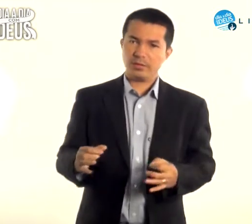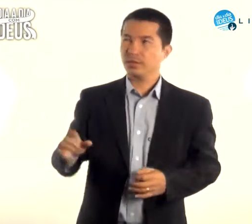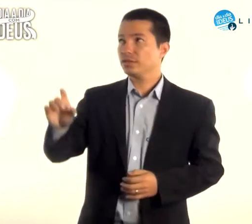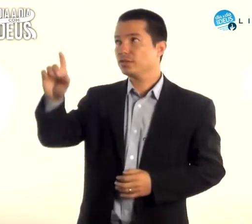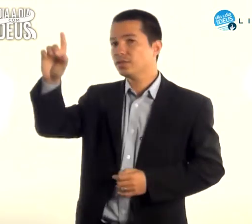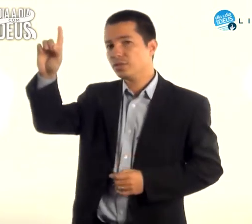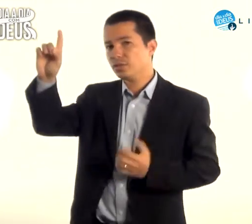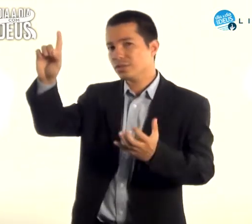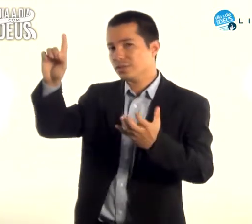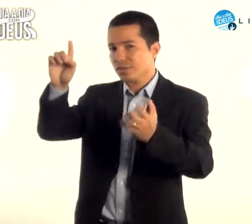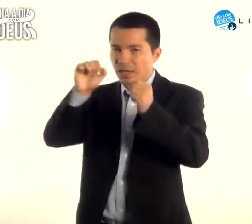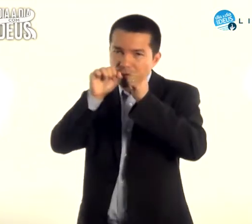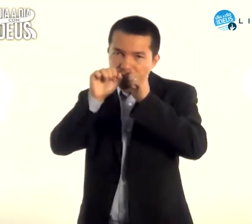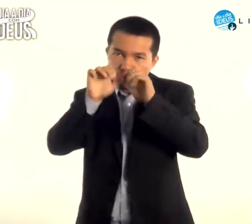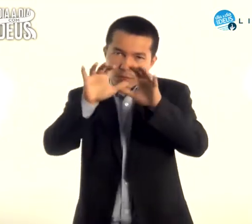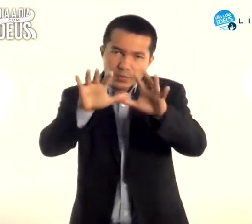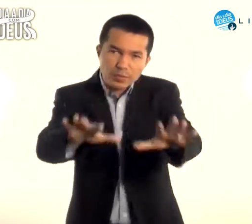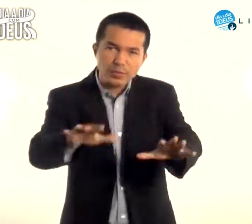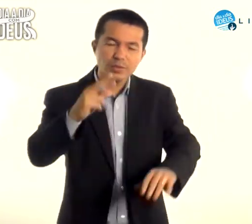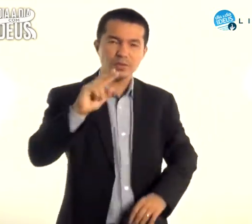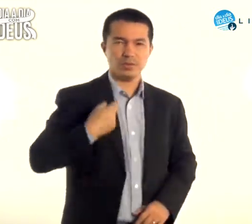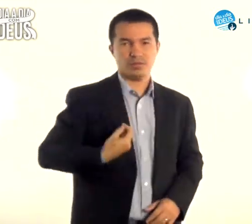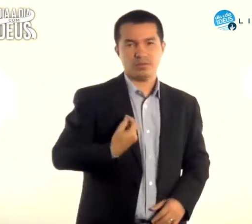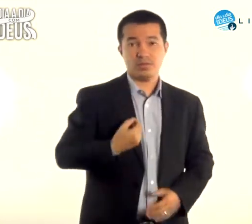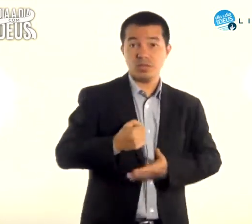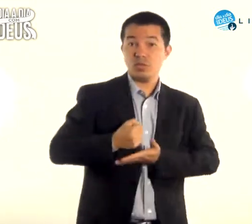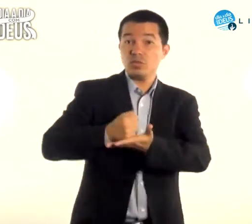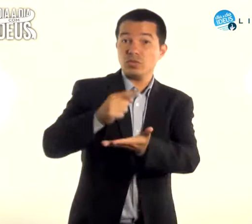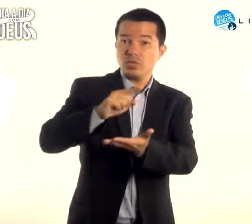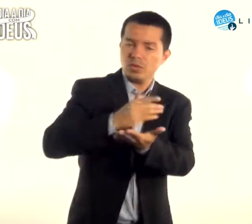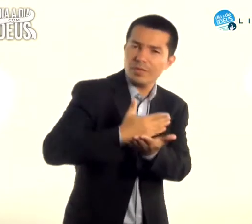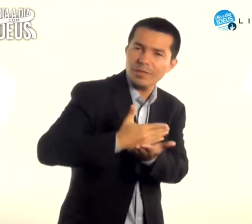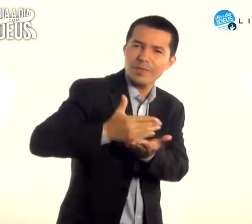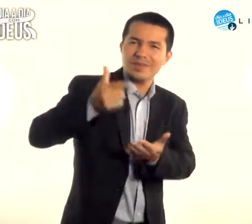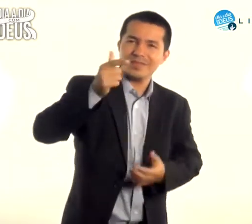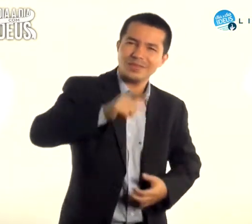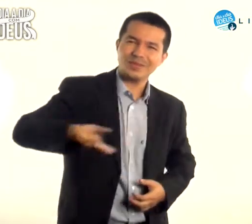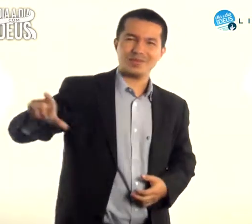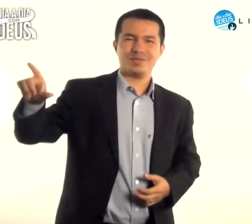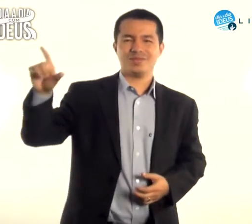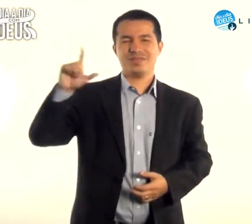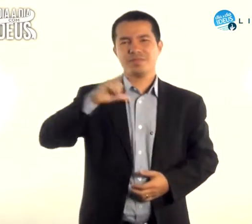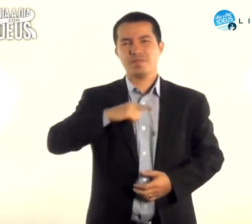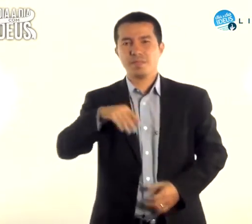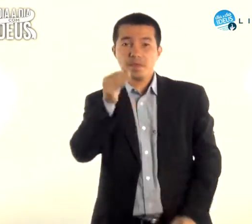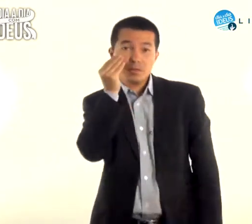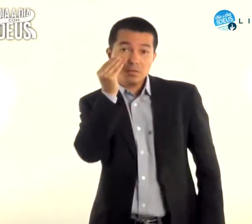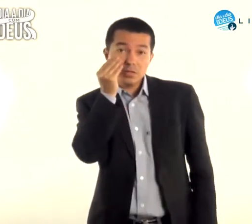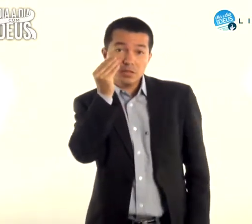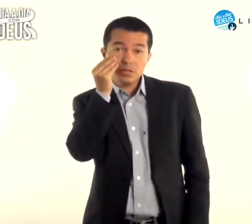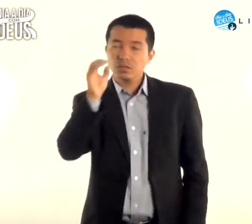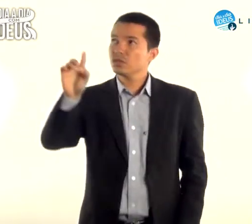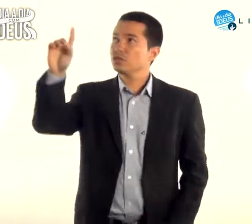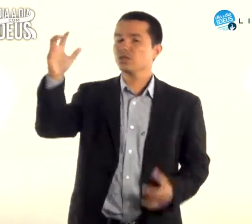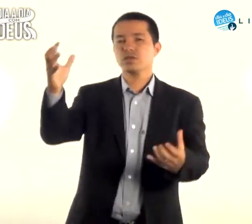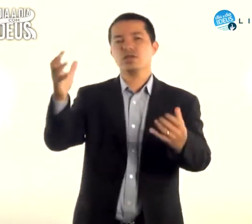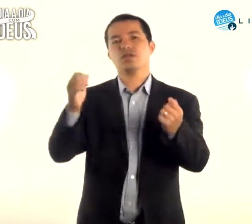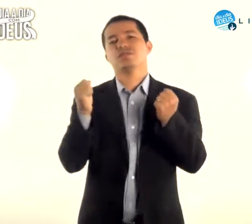te ajude a começar de novo e experimentar a vida que Ele tem dado a você e que Ele